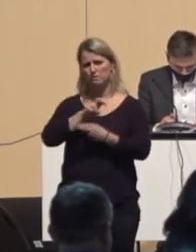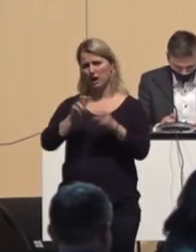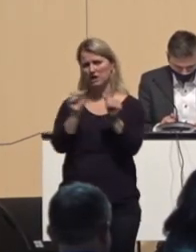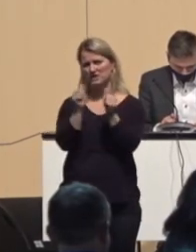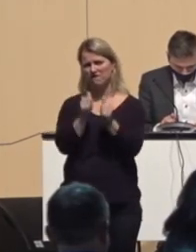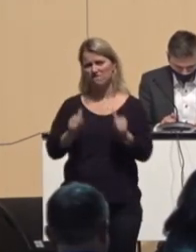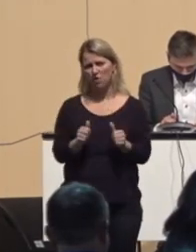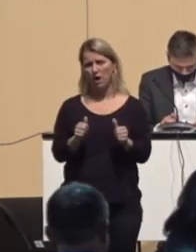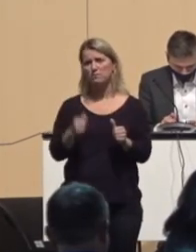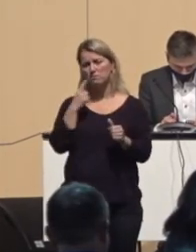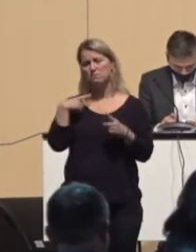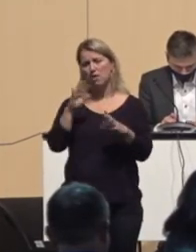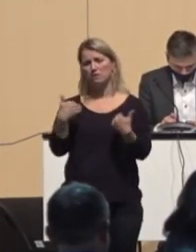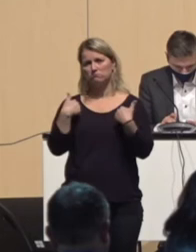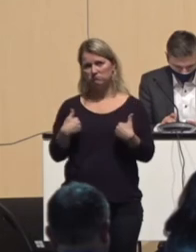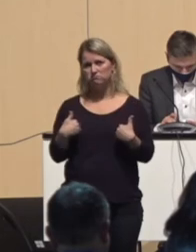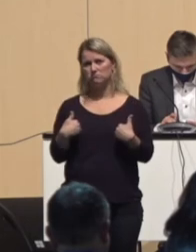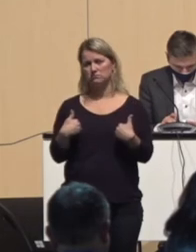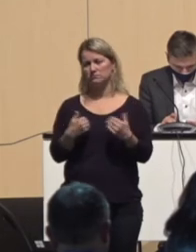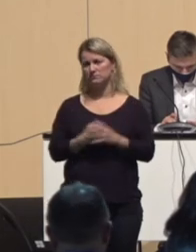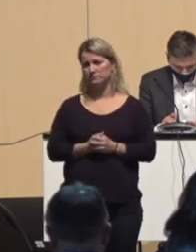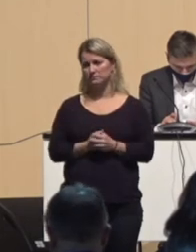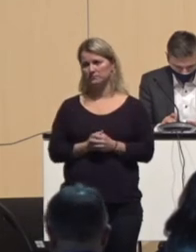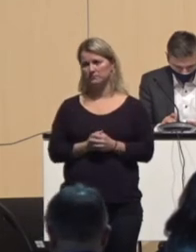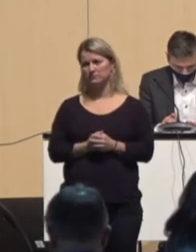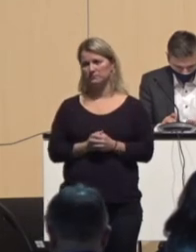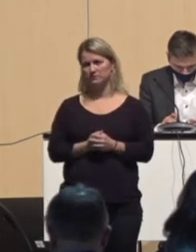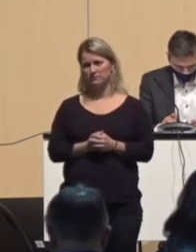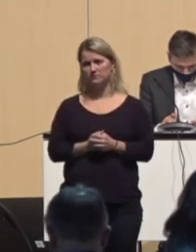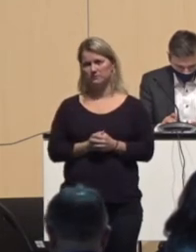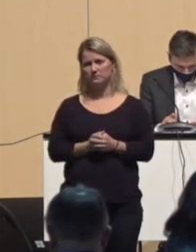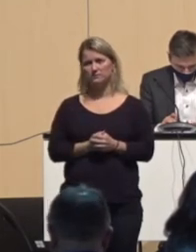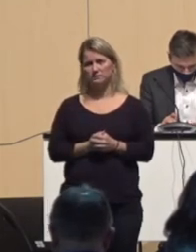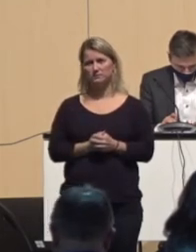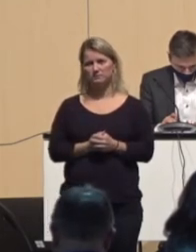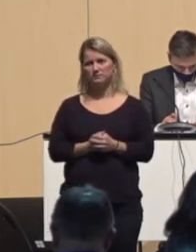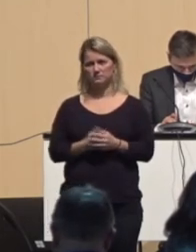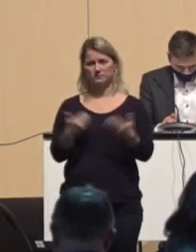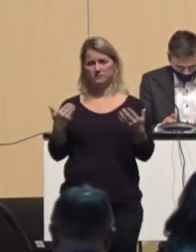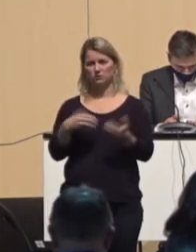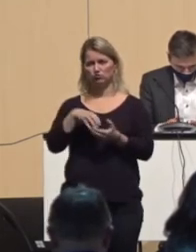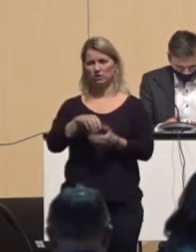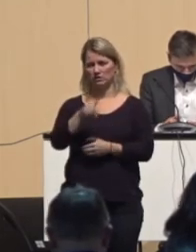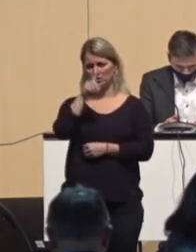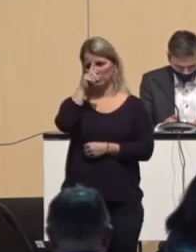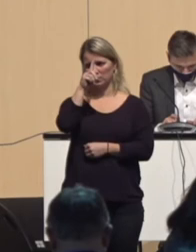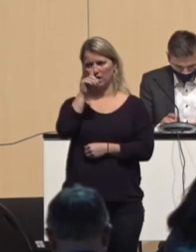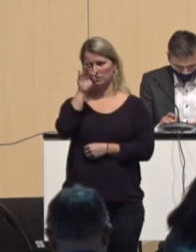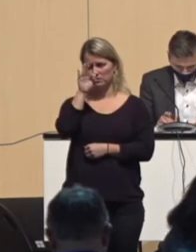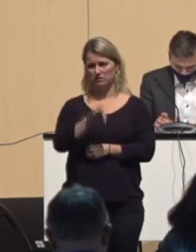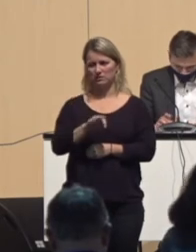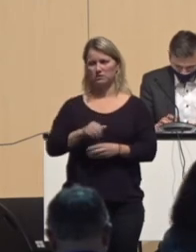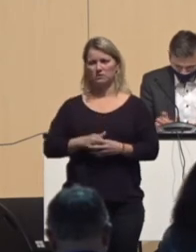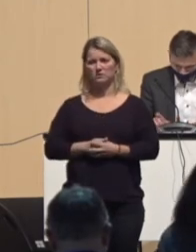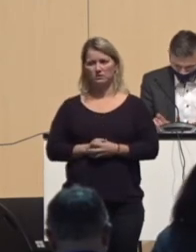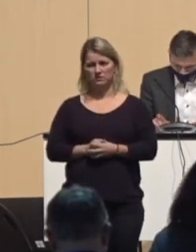doch zivilisierter austragen sollten, weil das wäre den Stadträtinnen und Stadträten doch angemessener. Jetzt Herr